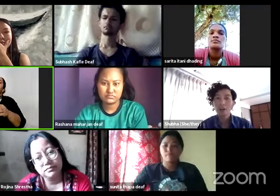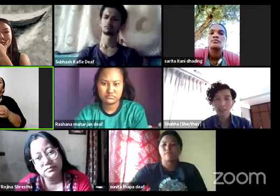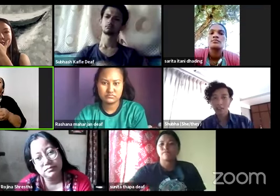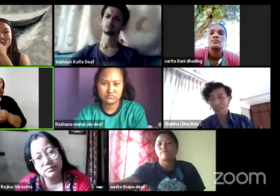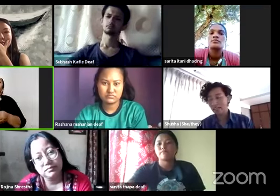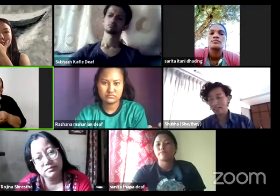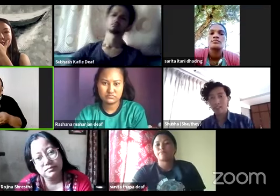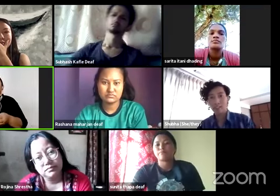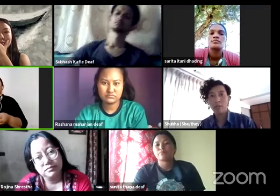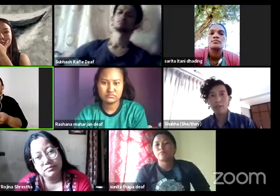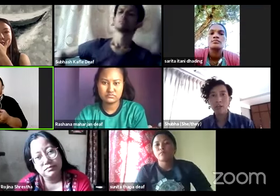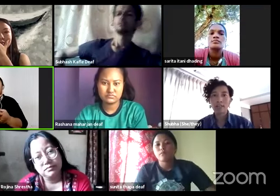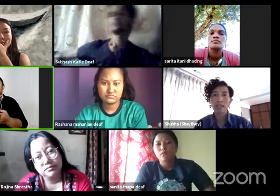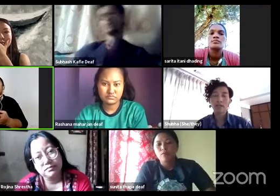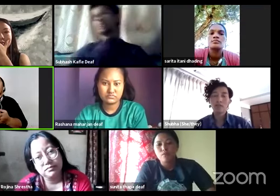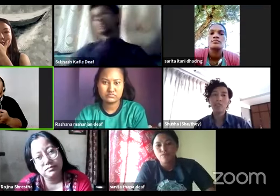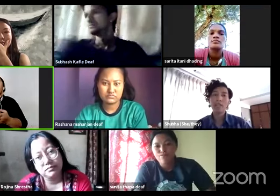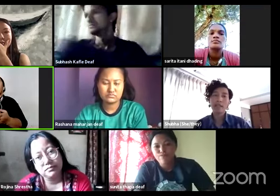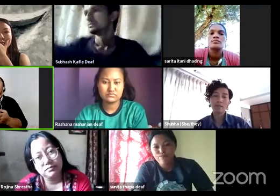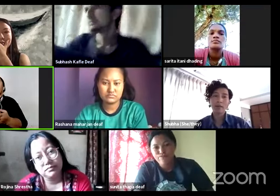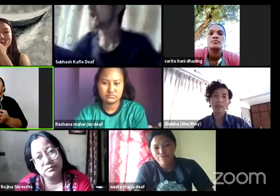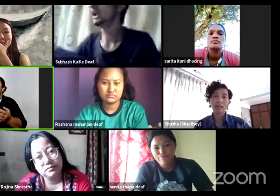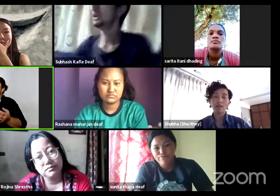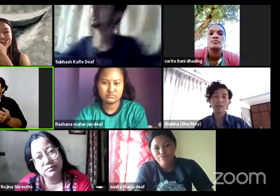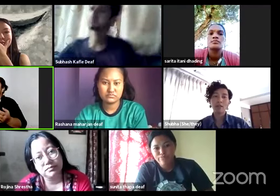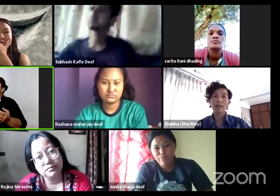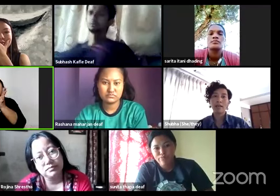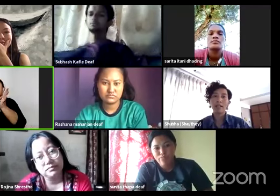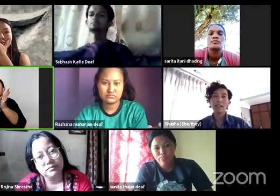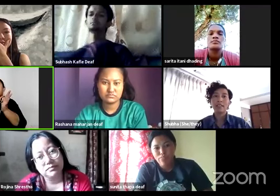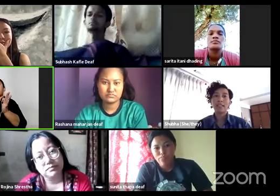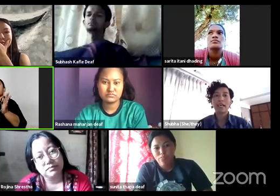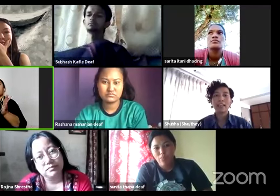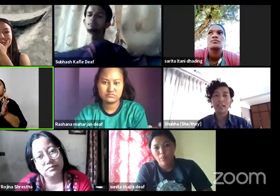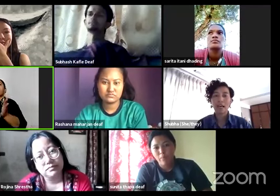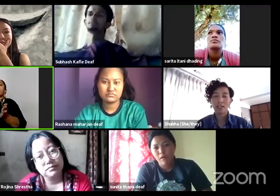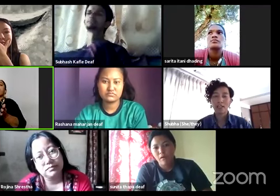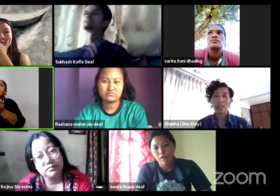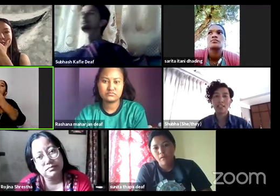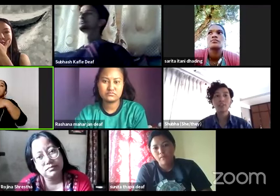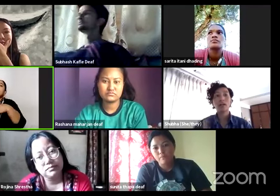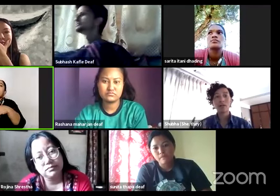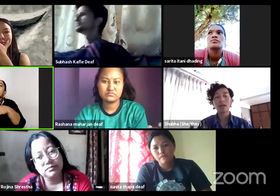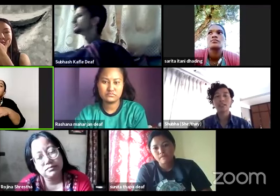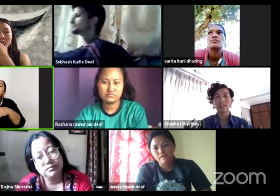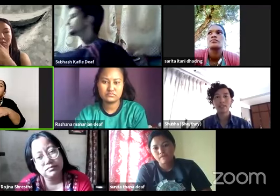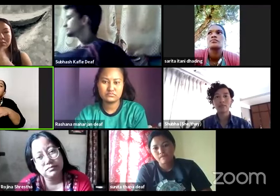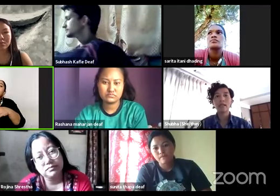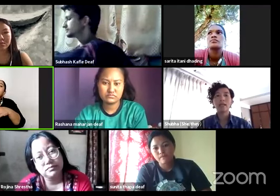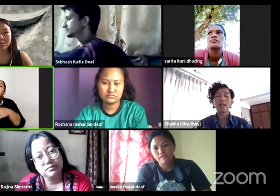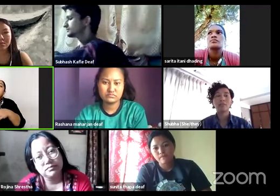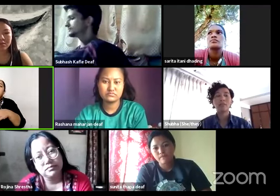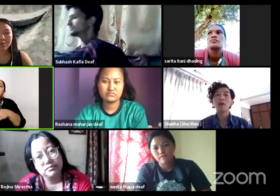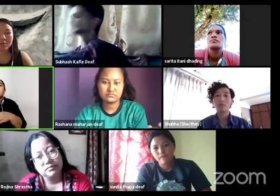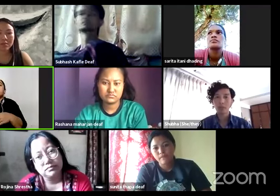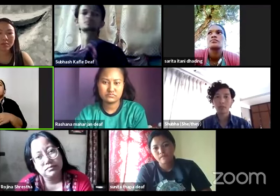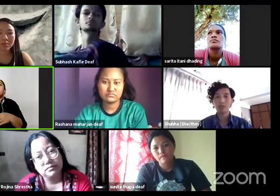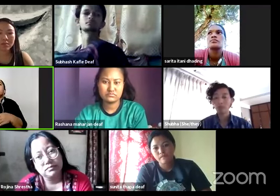चाहिँ हामी अलिक फरक तरिकाले अपाङ्गता मूलधारे अपाङ्गता आन्दोलनमा लागि नहारेको साथीहरू तर अपाङ्गता क्षेत्रमा आफ्नो